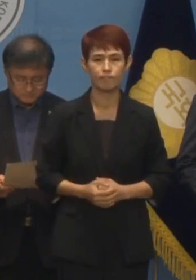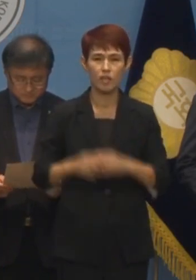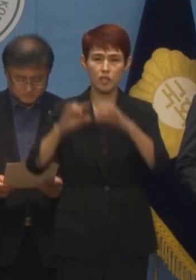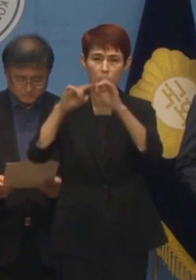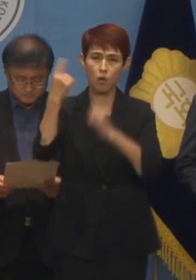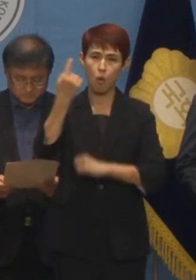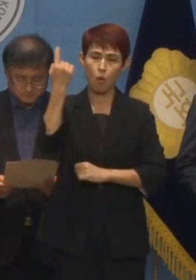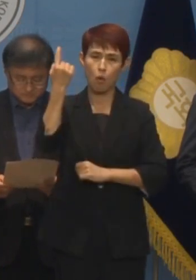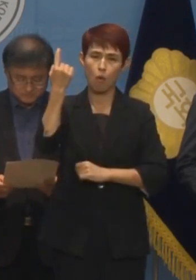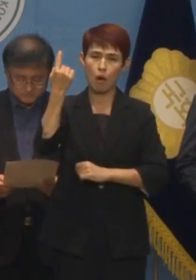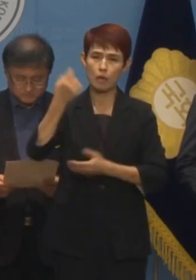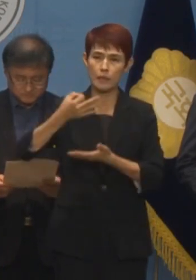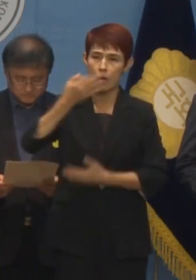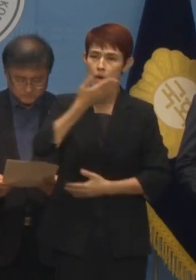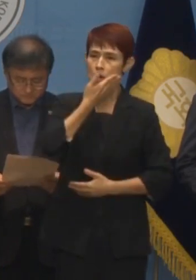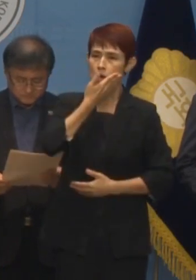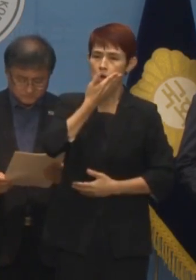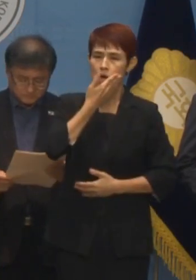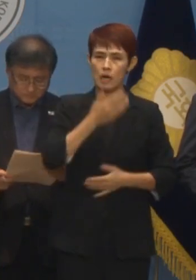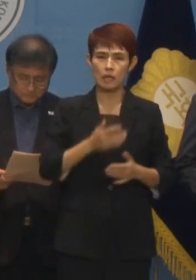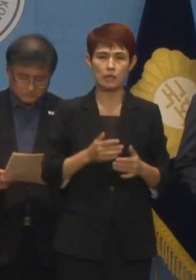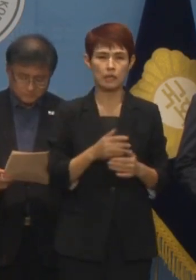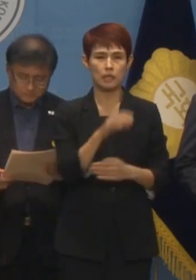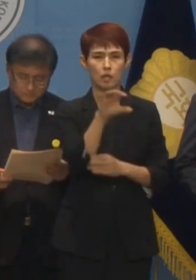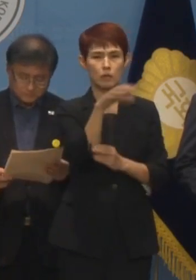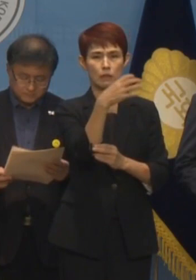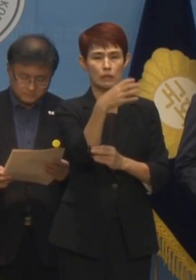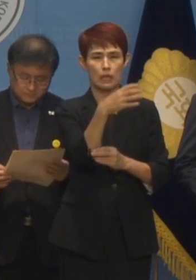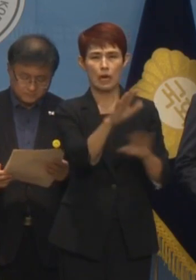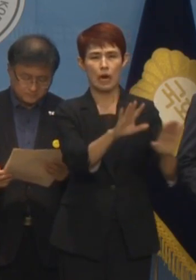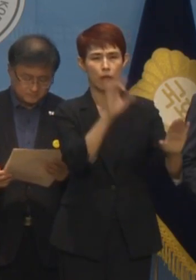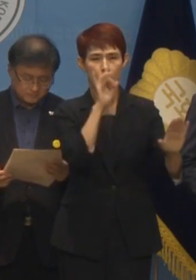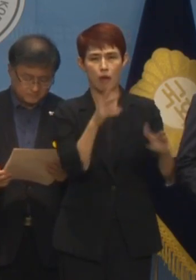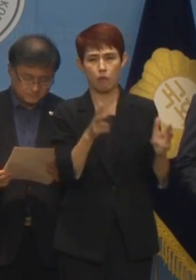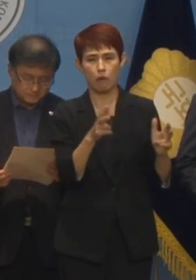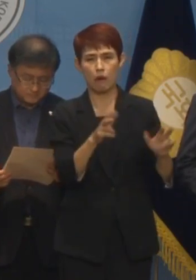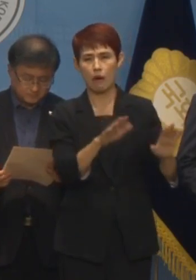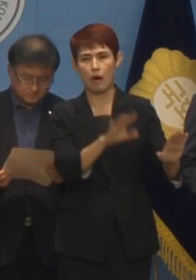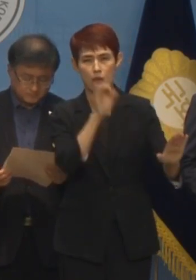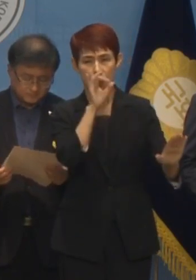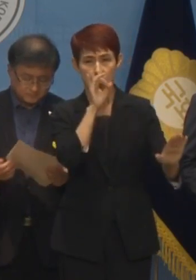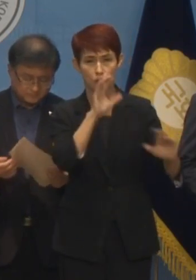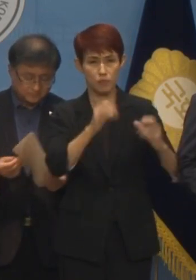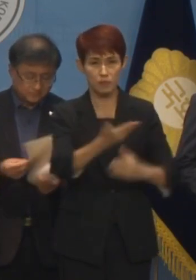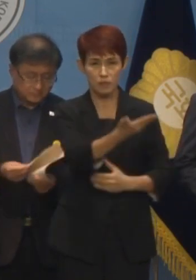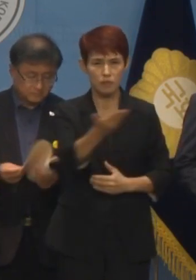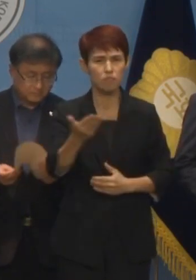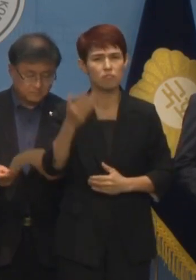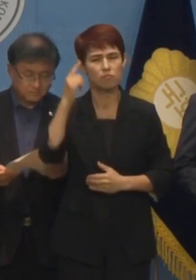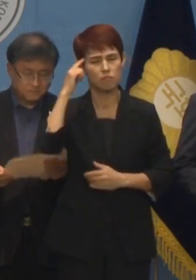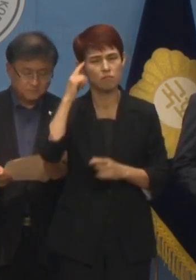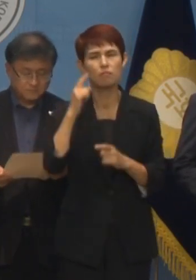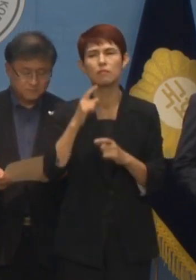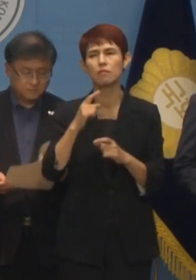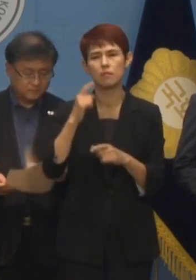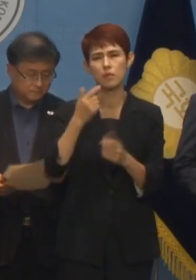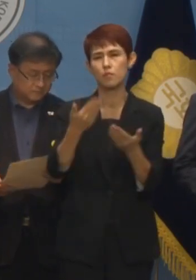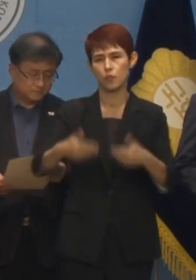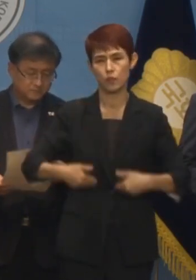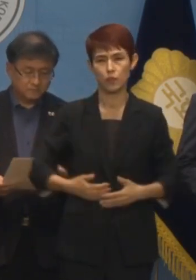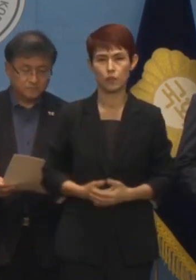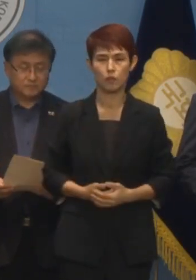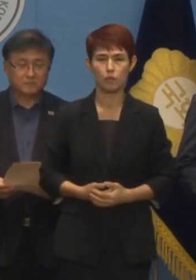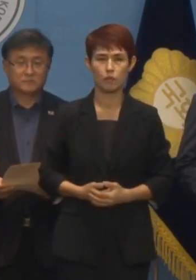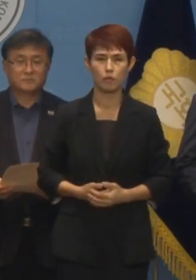전기요금이 무서워 에어컨과 선풍기를 틀 엄두조차 내지 못하는 국민을 생각해야 합니다. 언제